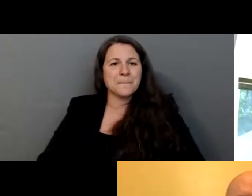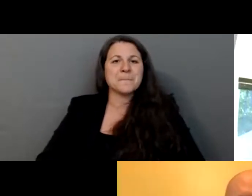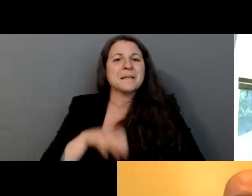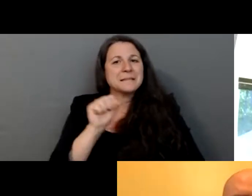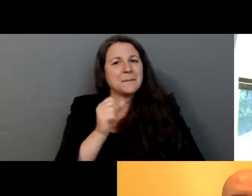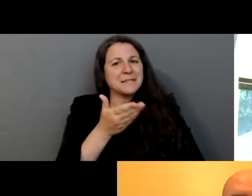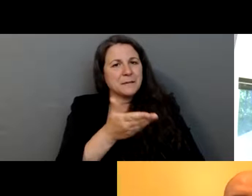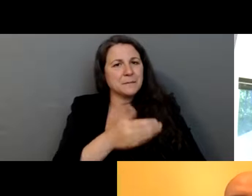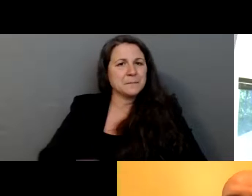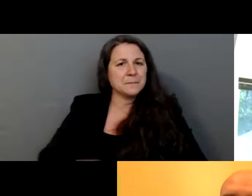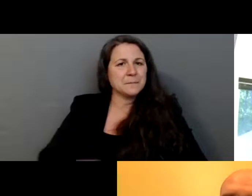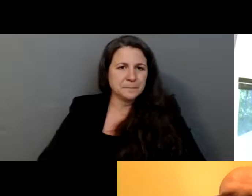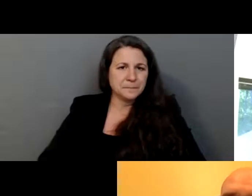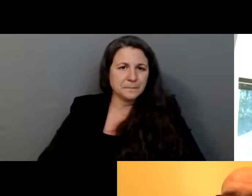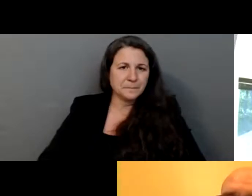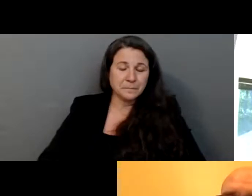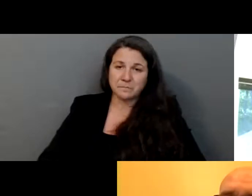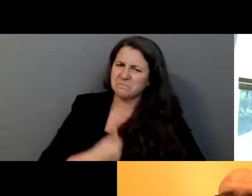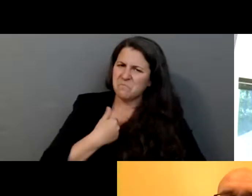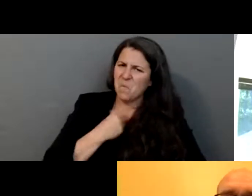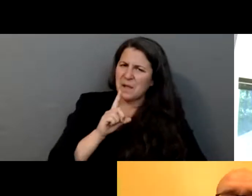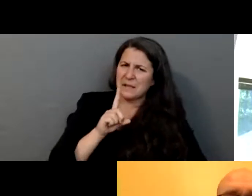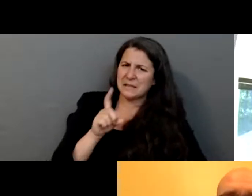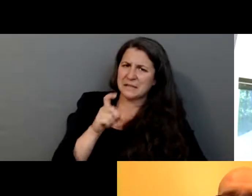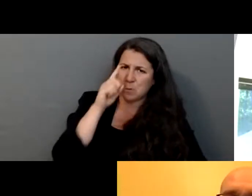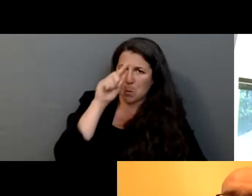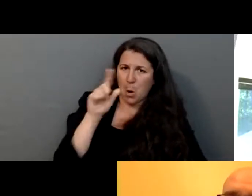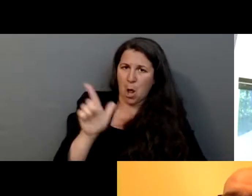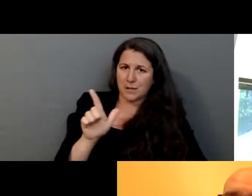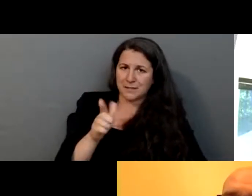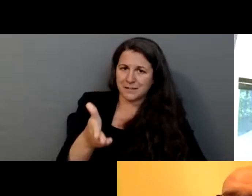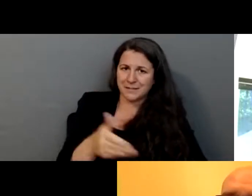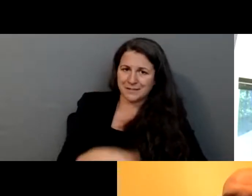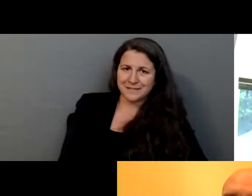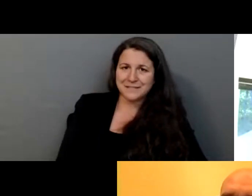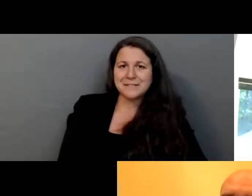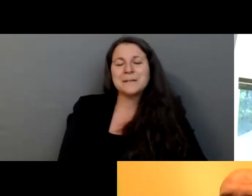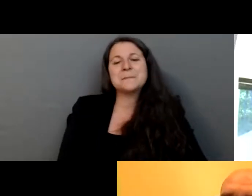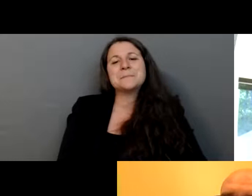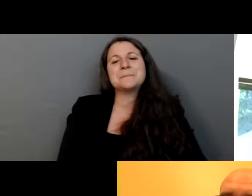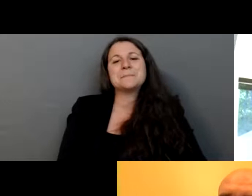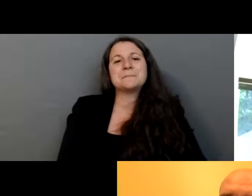Sébastien? Oui, moi j'ai une question pour Laurence, en fait.